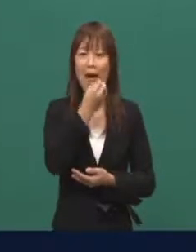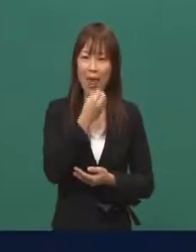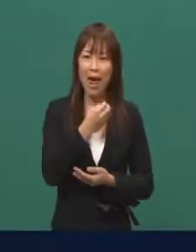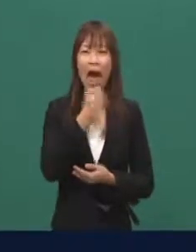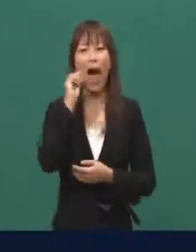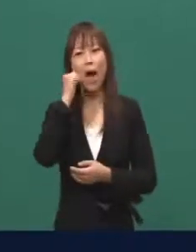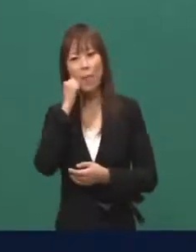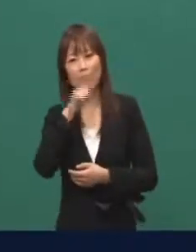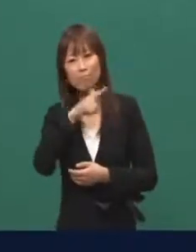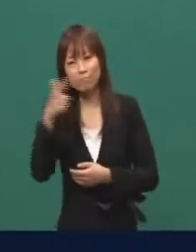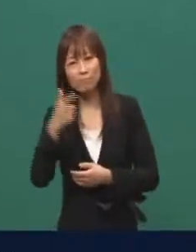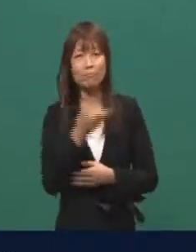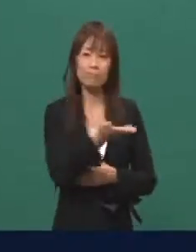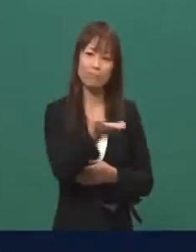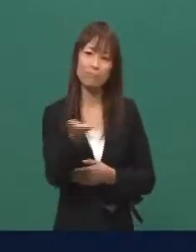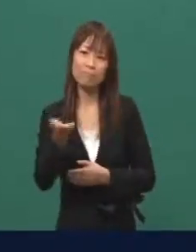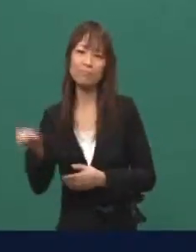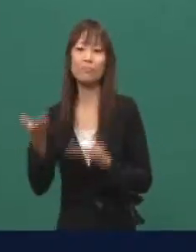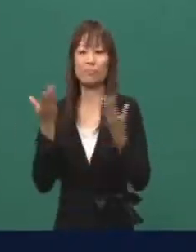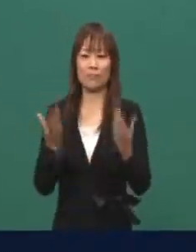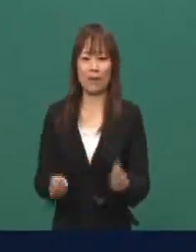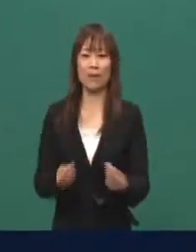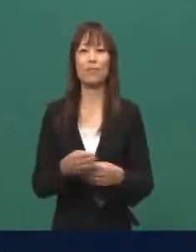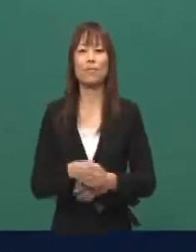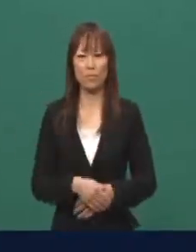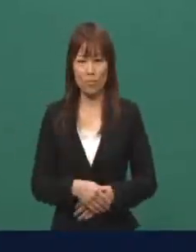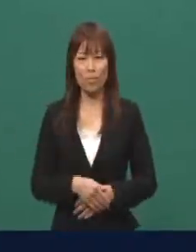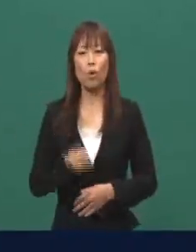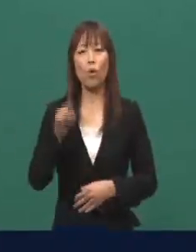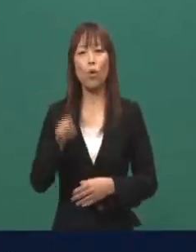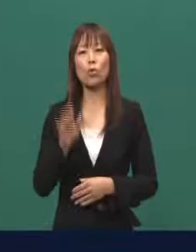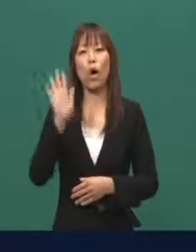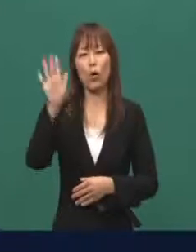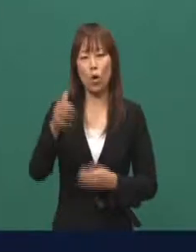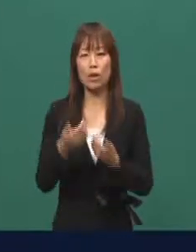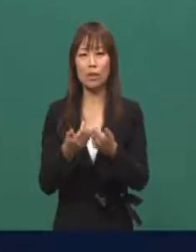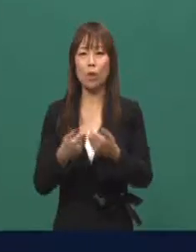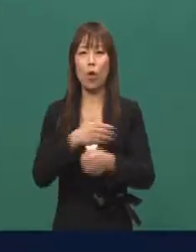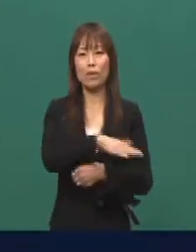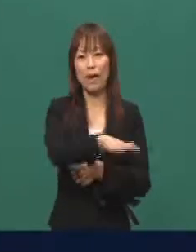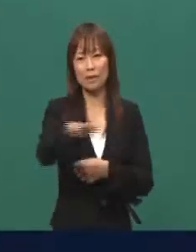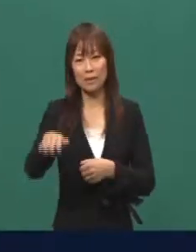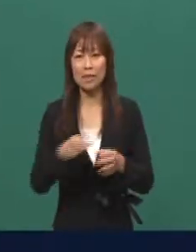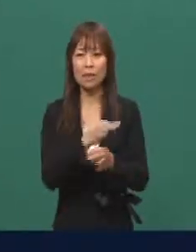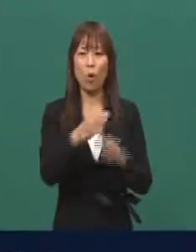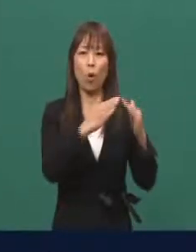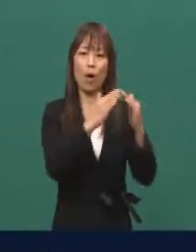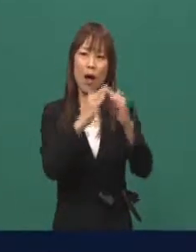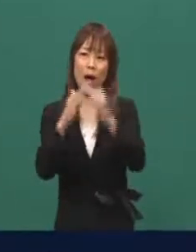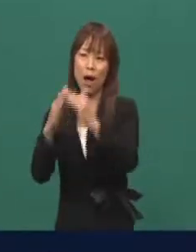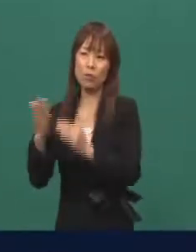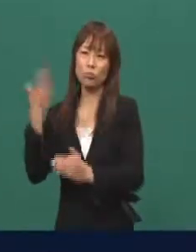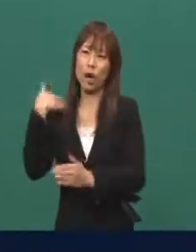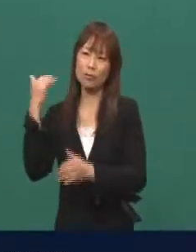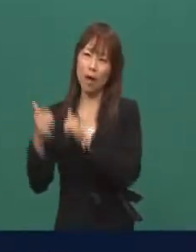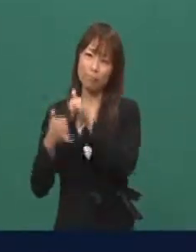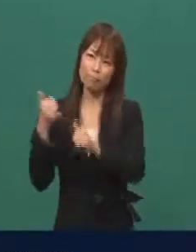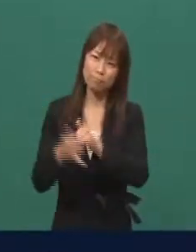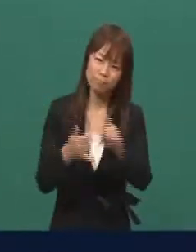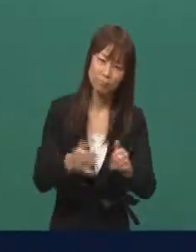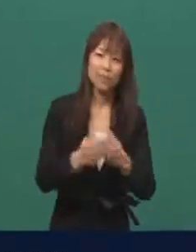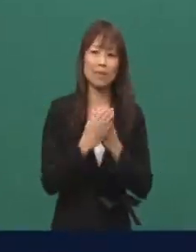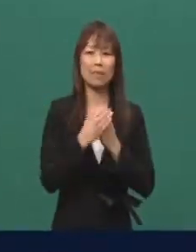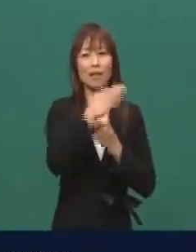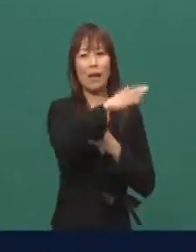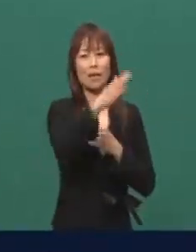ひなあられや飴などを手渡しながら観光客を出迎えました。この後、町内の